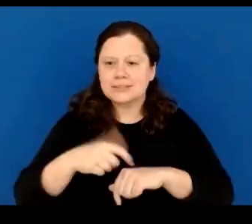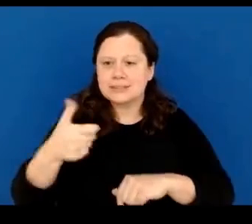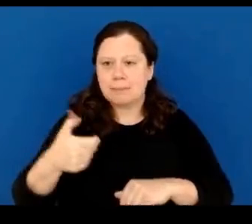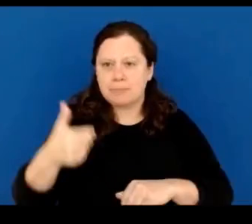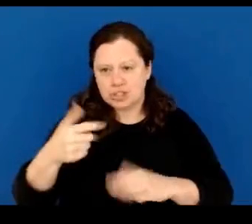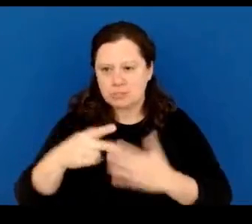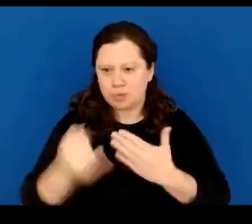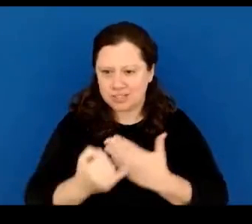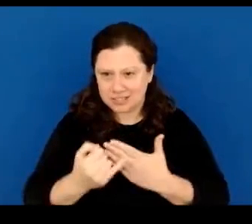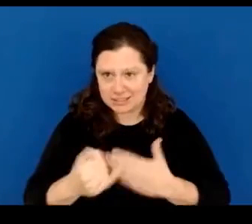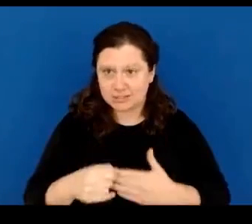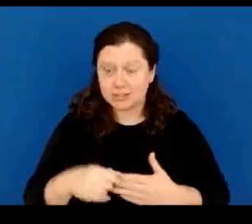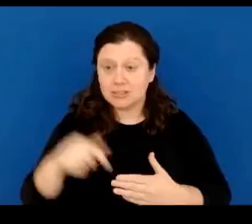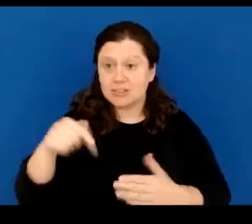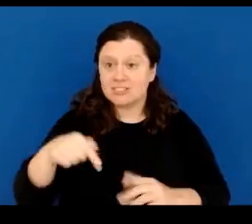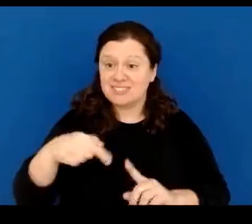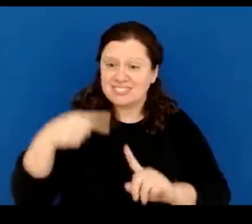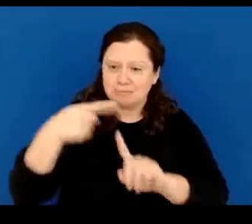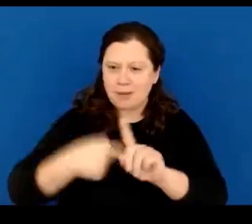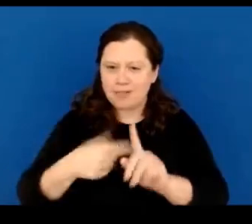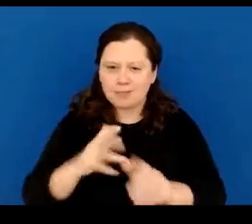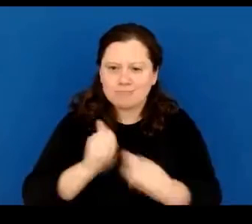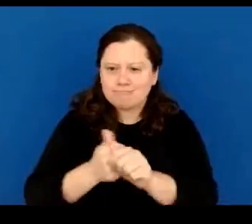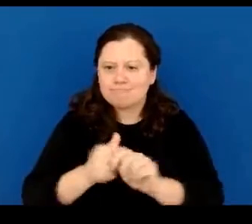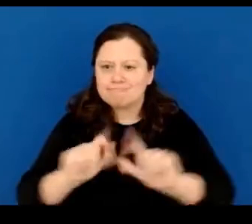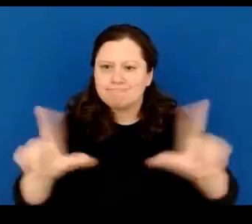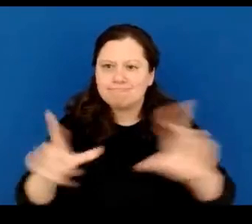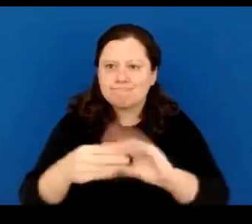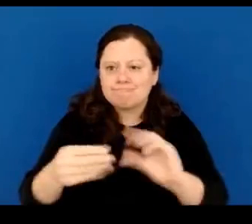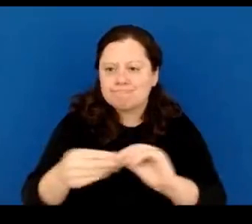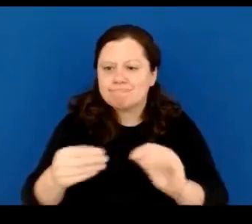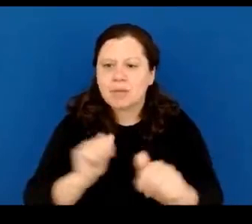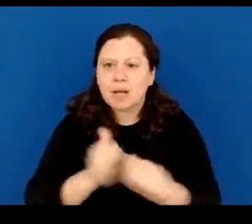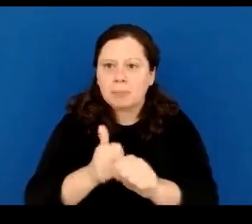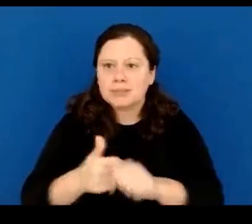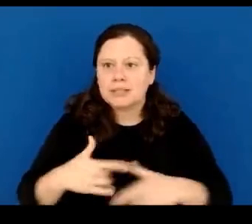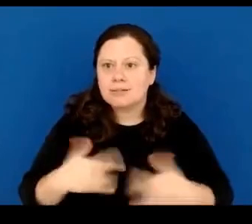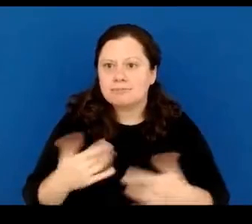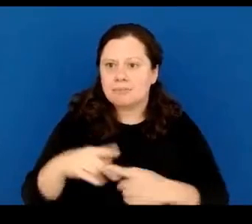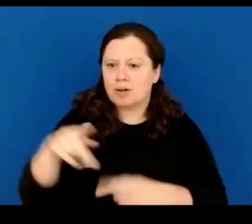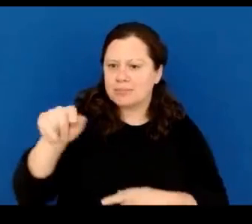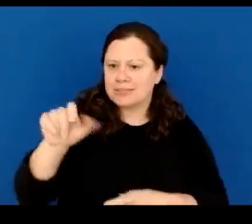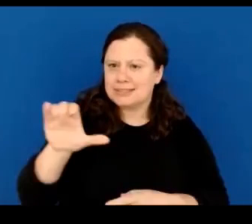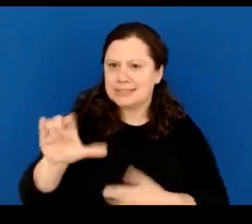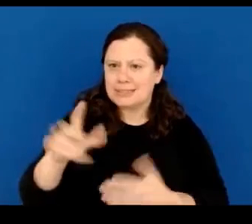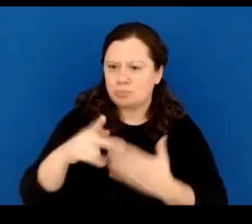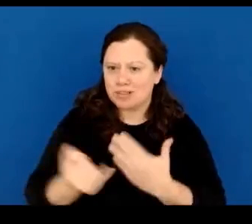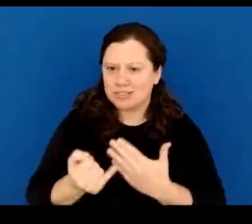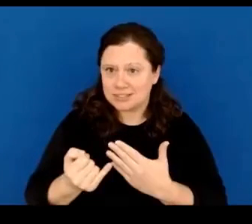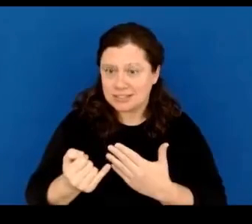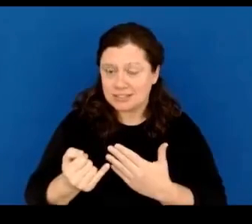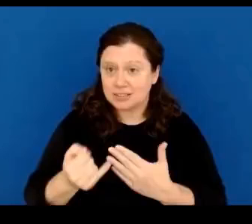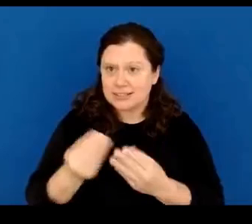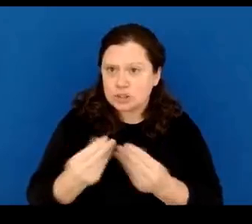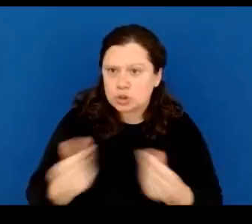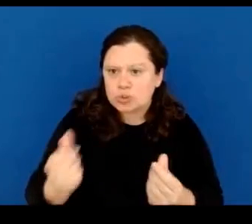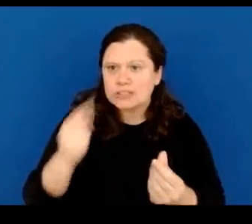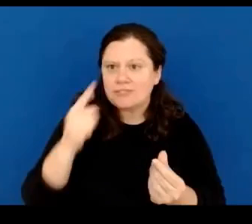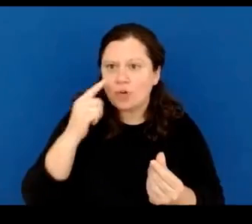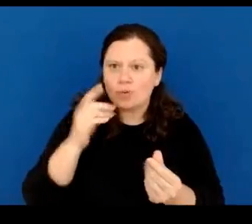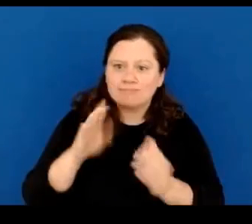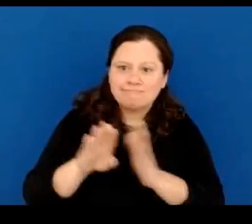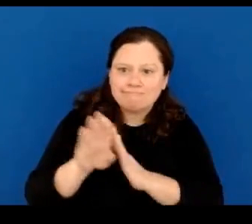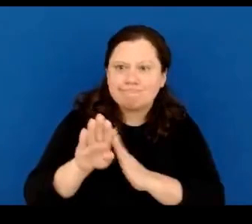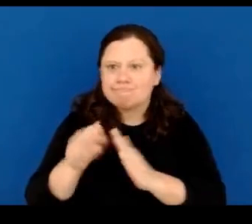会俾你哋 PTC 项目最新嘅信息，同埋我哋正在研究嘅解决方案，以符合联邦政府嘅要